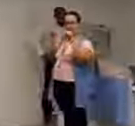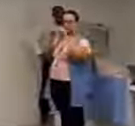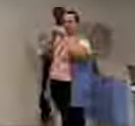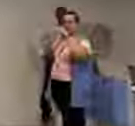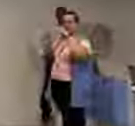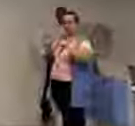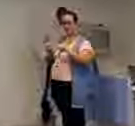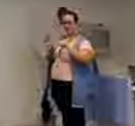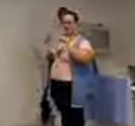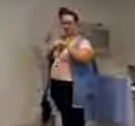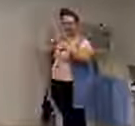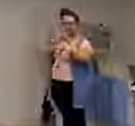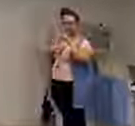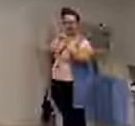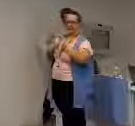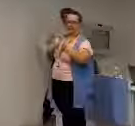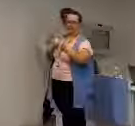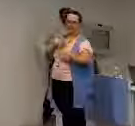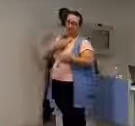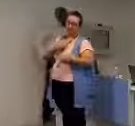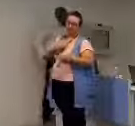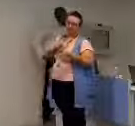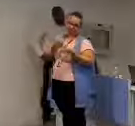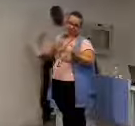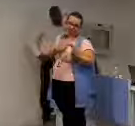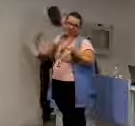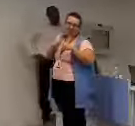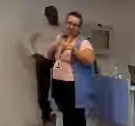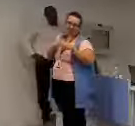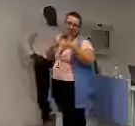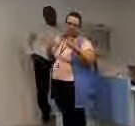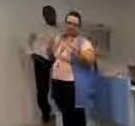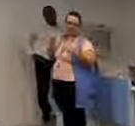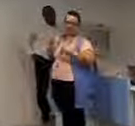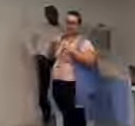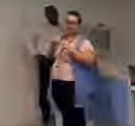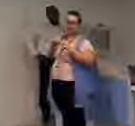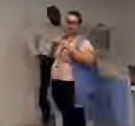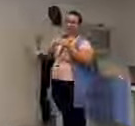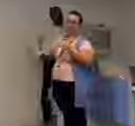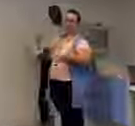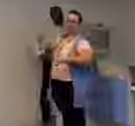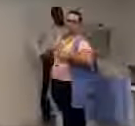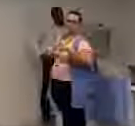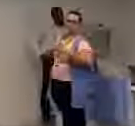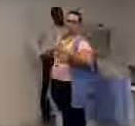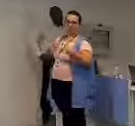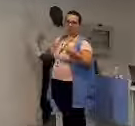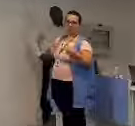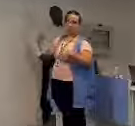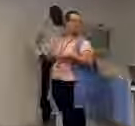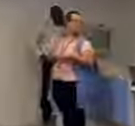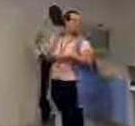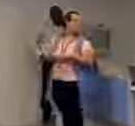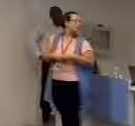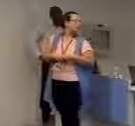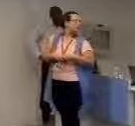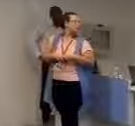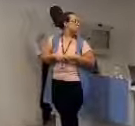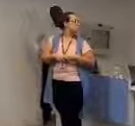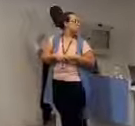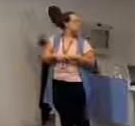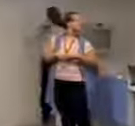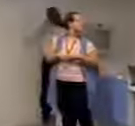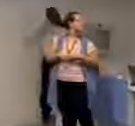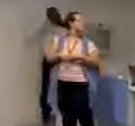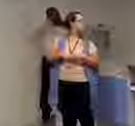trabalhar em meu favor, junto com as tecnologias. Se a gente pegar uma célula robotizada, né? Então ele vai vir aqui buscar